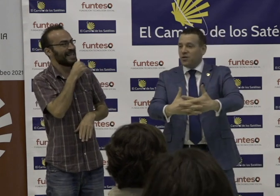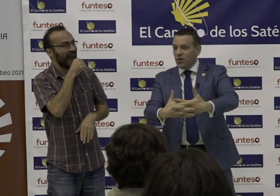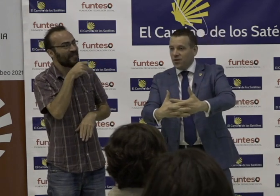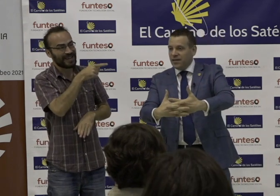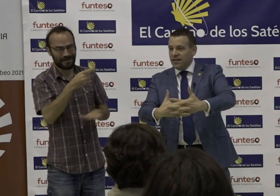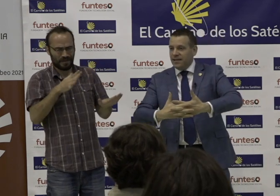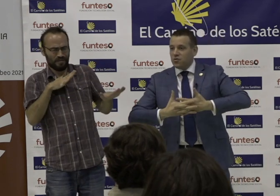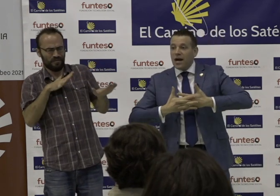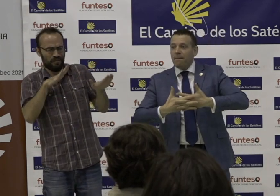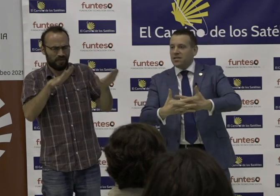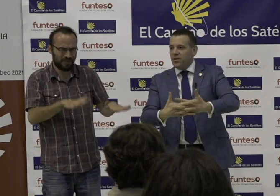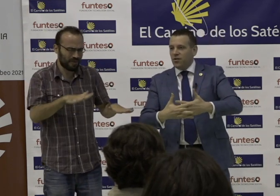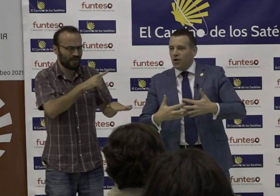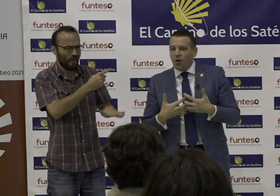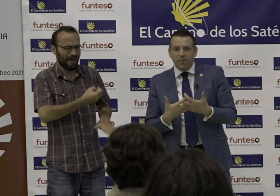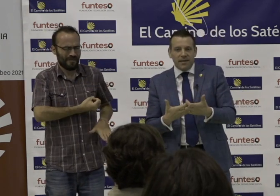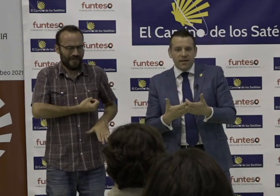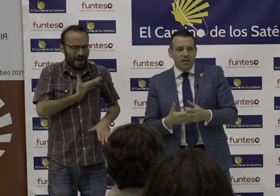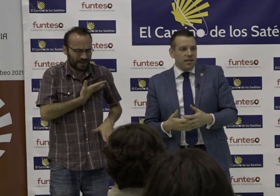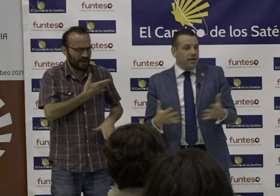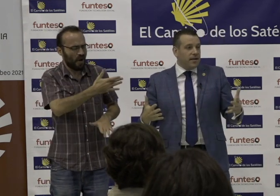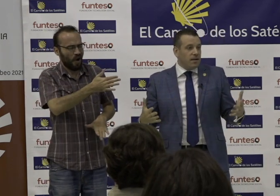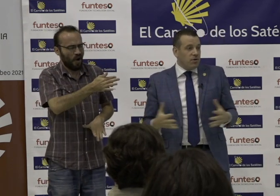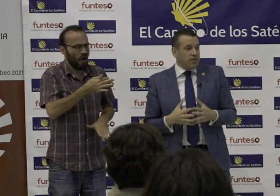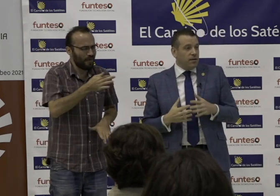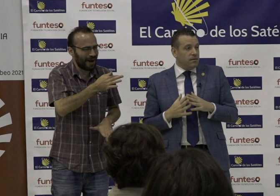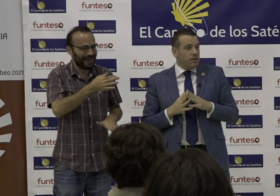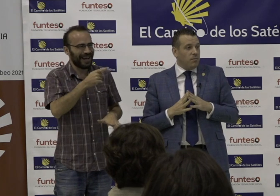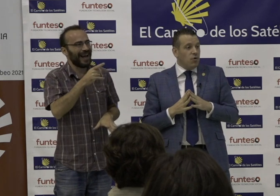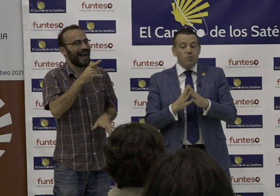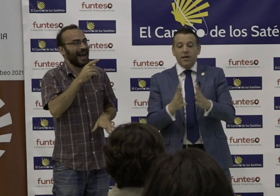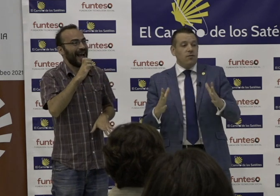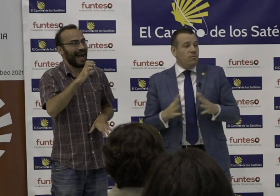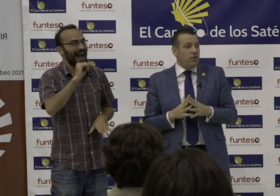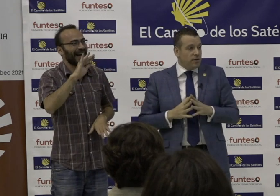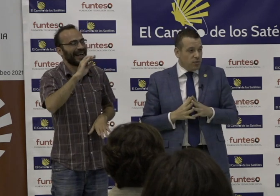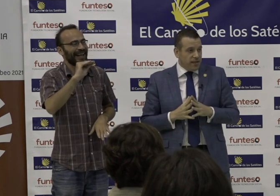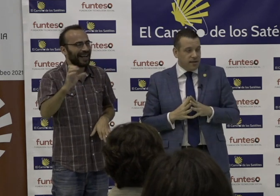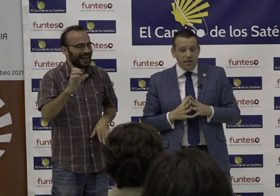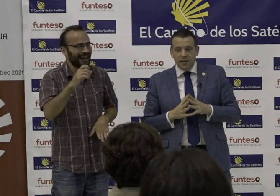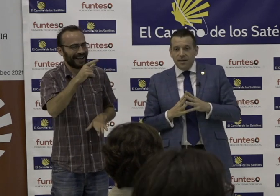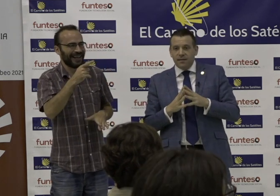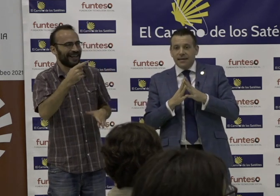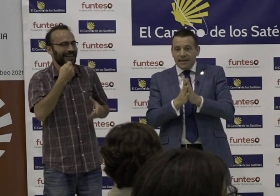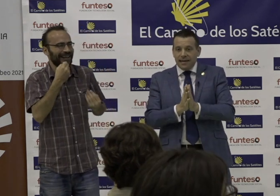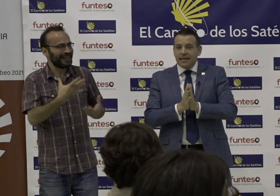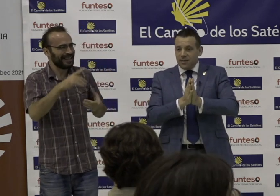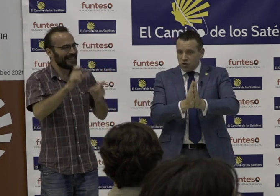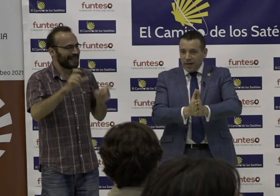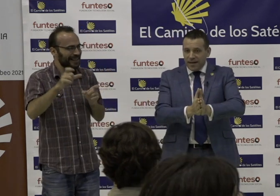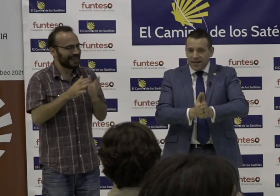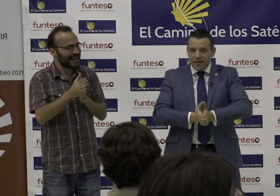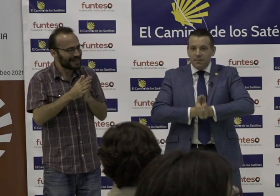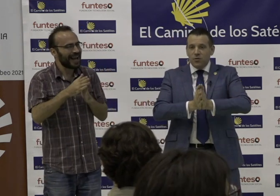que lo da todo y es un apasionado y lo comparte. Y Enrique, bueno, es que pone un balú en tu vida. Es decir, quiere ir a